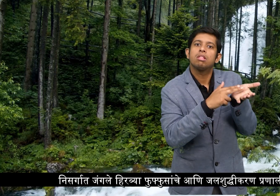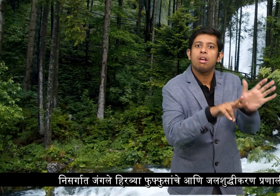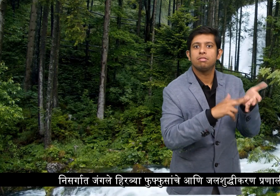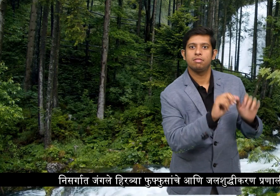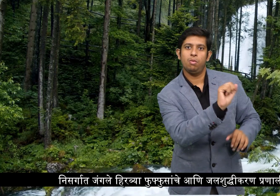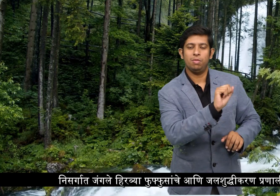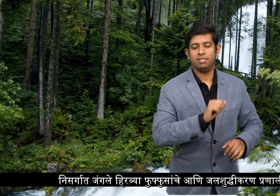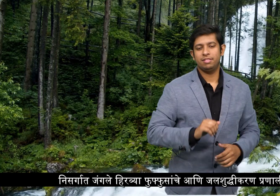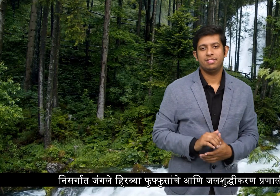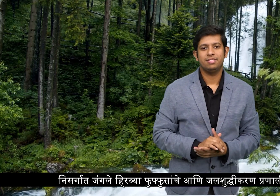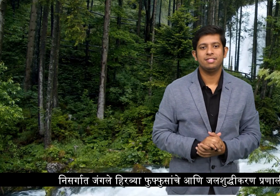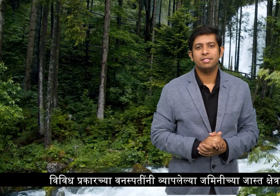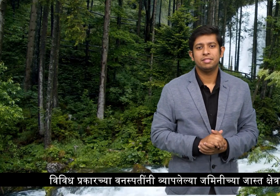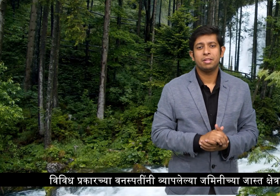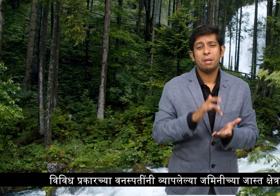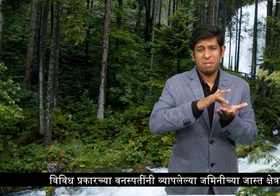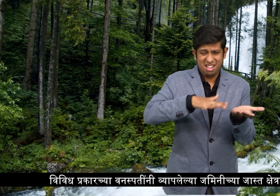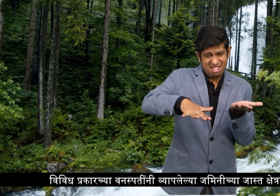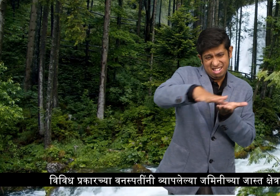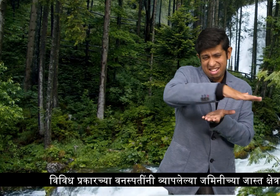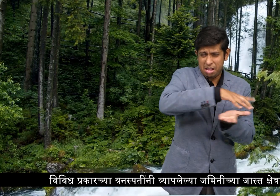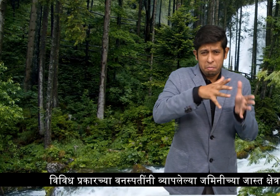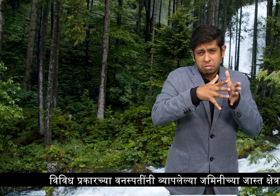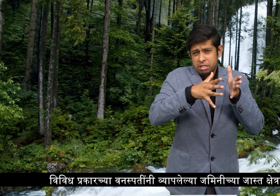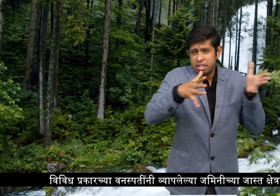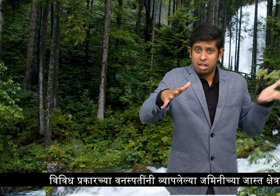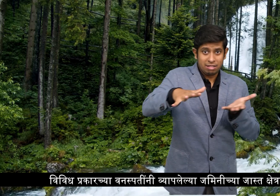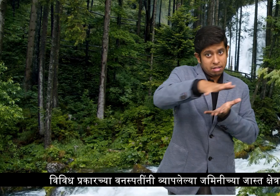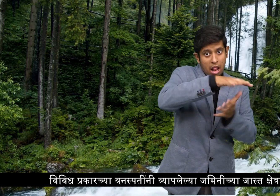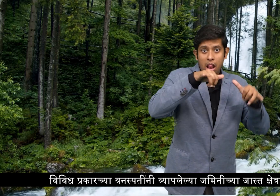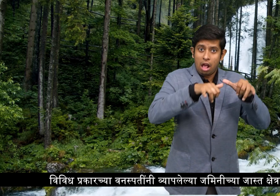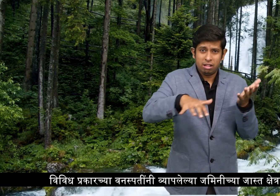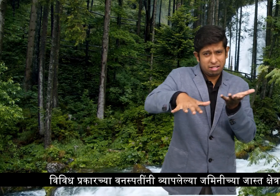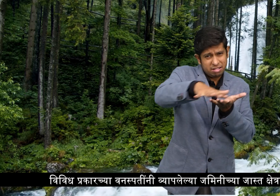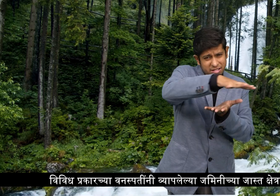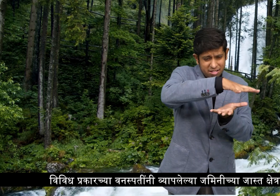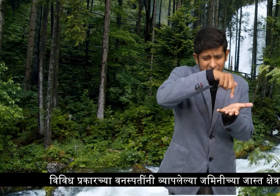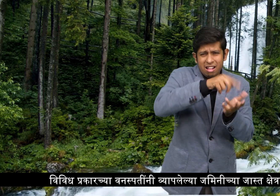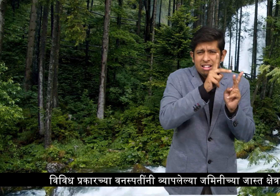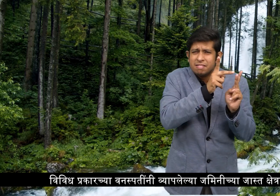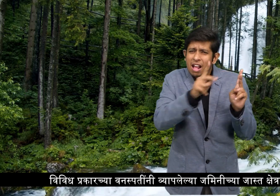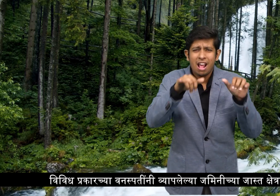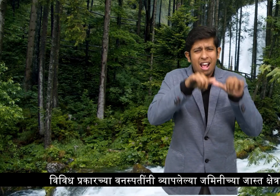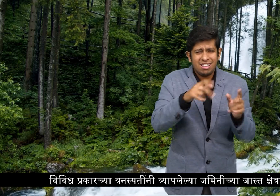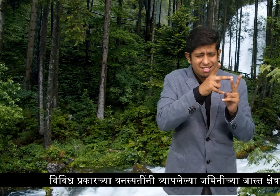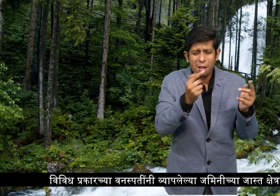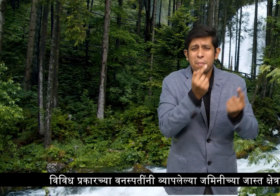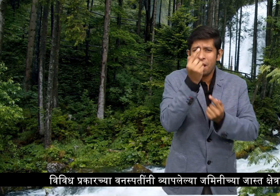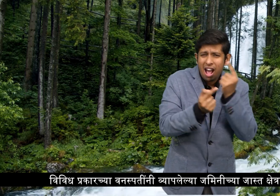करतात. विविध प्रकारच्या वनस्पतींना व्यापलेले जमिनीच्या जास्त क्षेत्राला जंगल